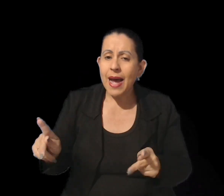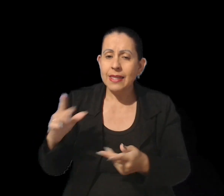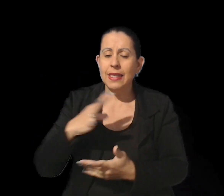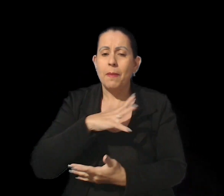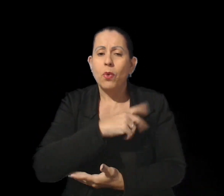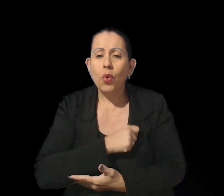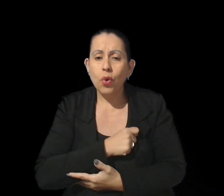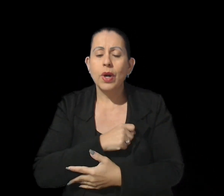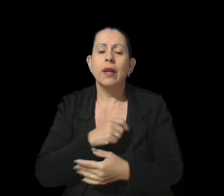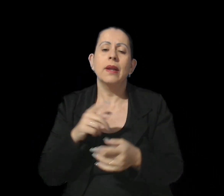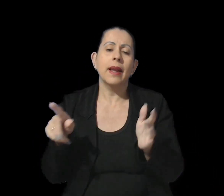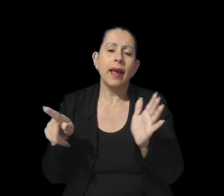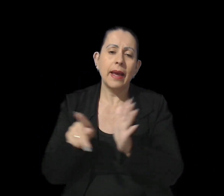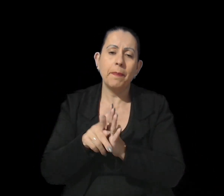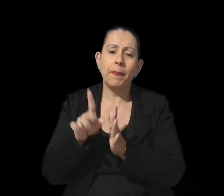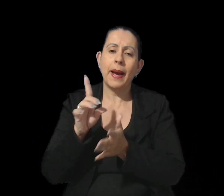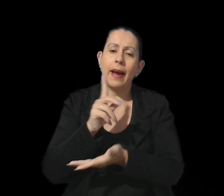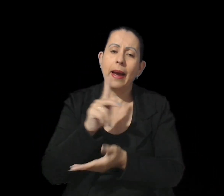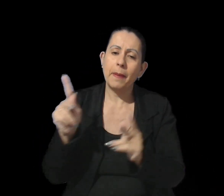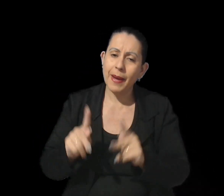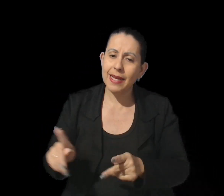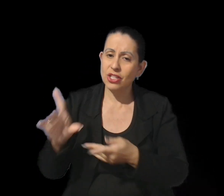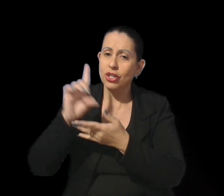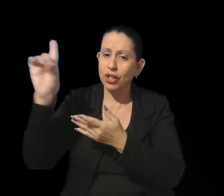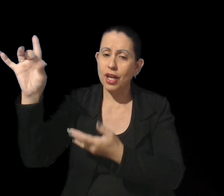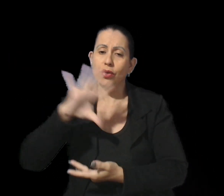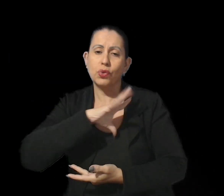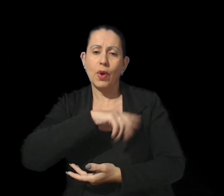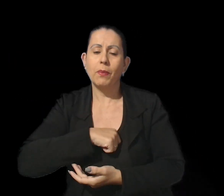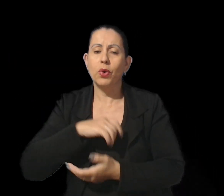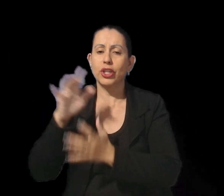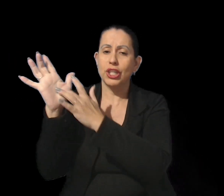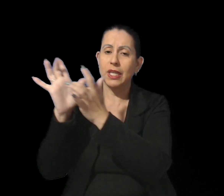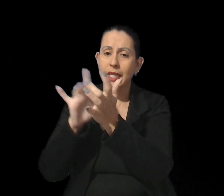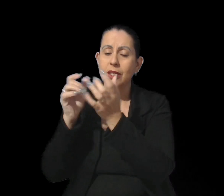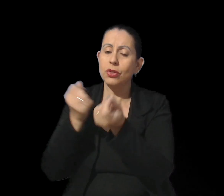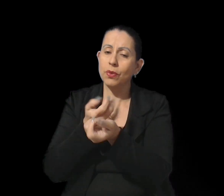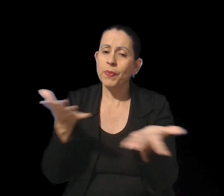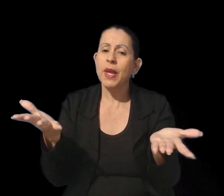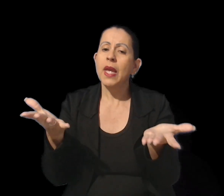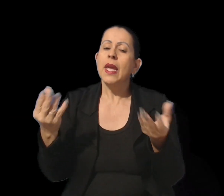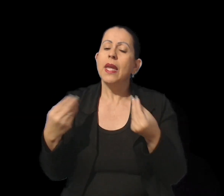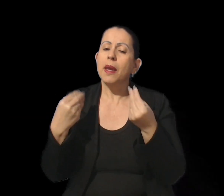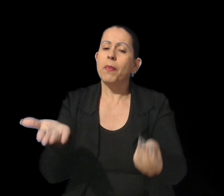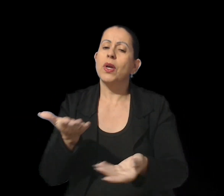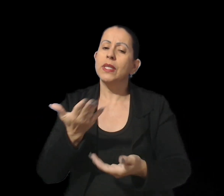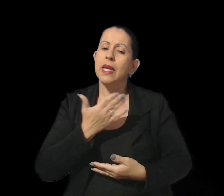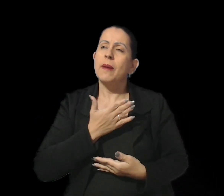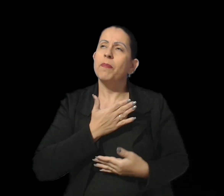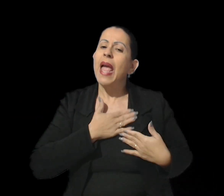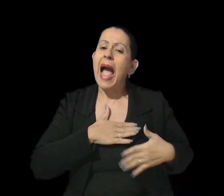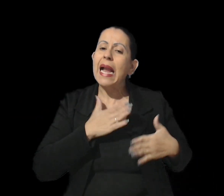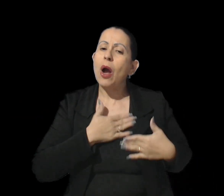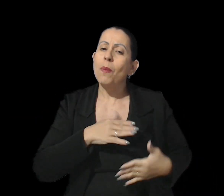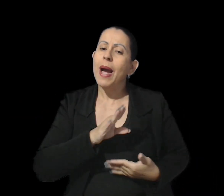paz, amor, né? A paz de Deus, o amor de Cristo, e que possa acalmar